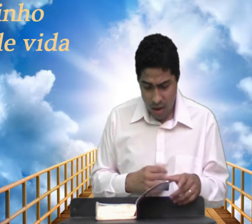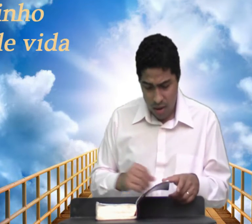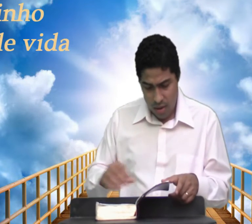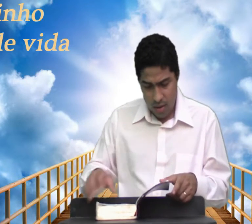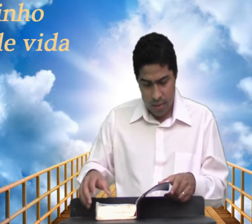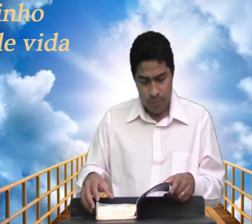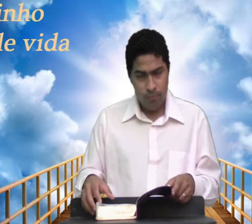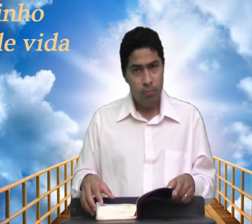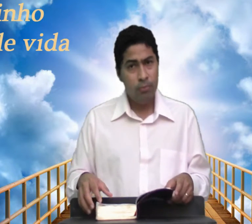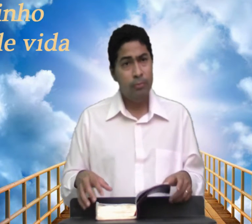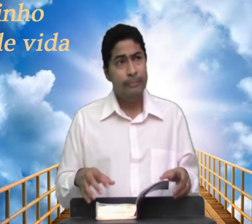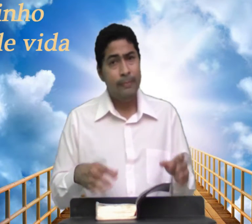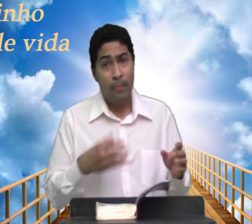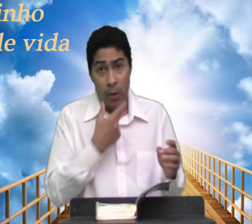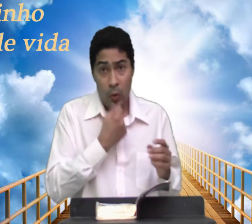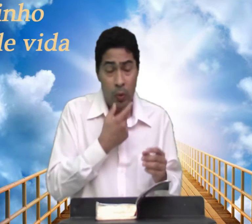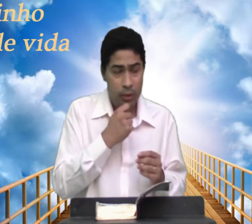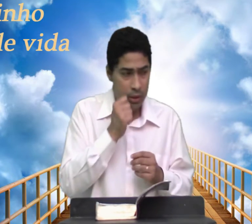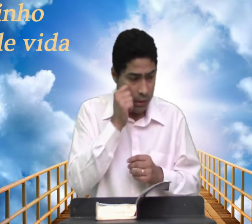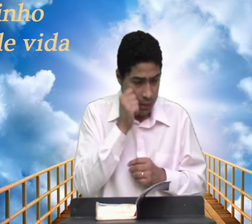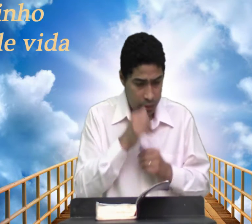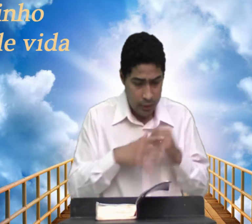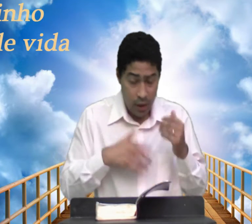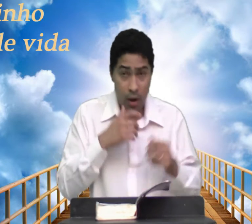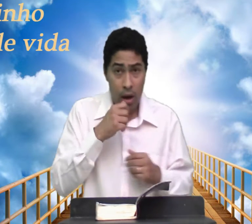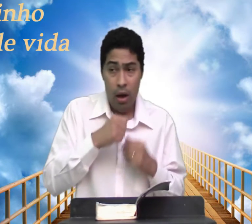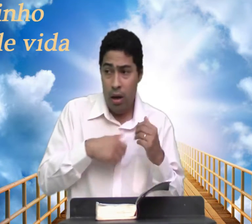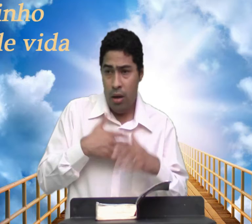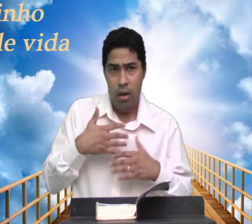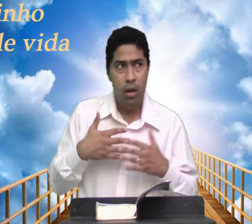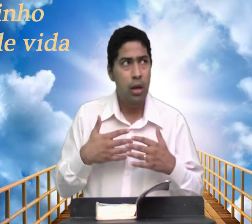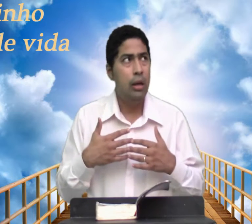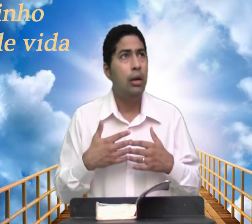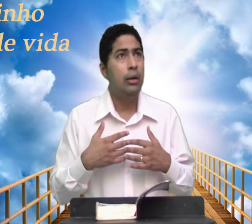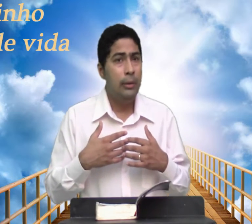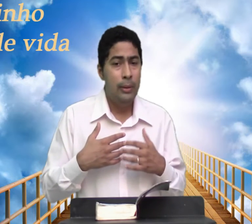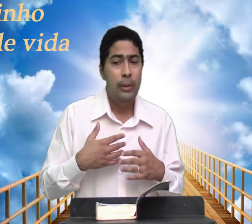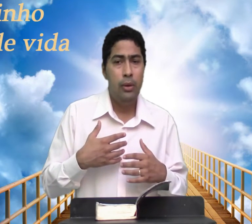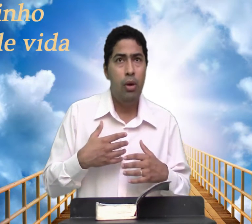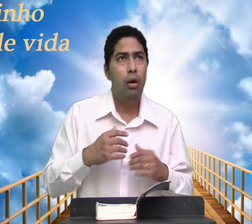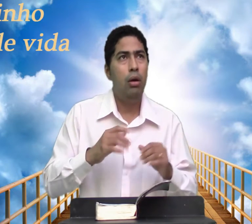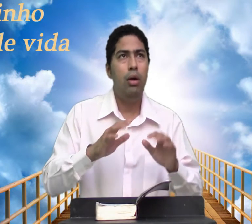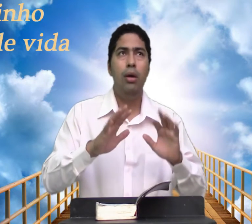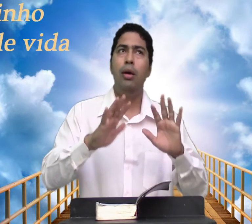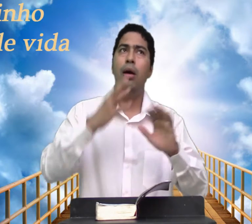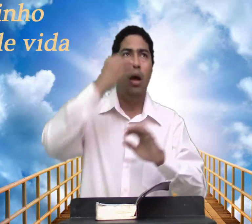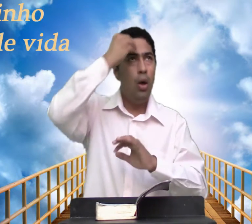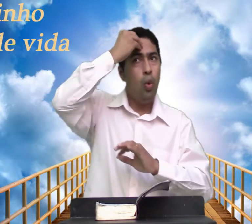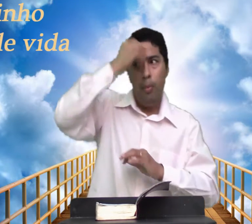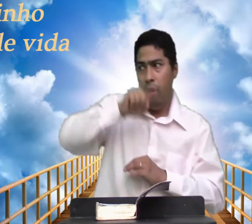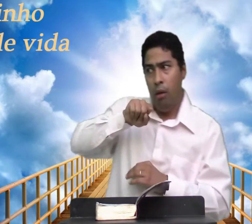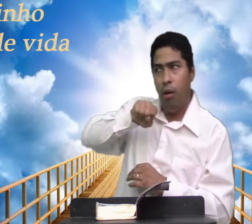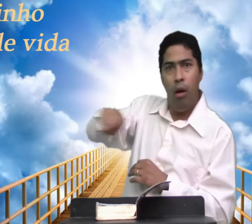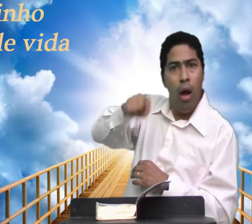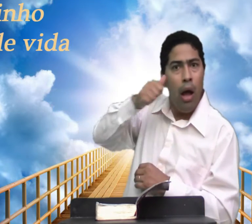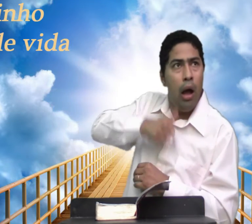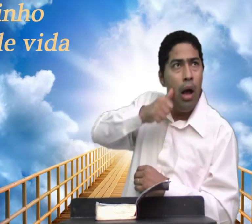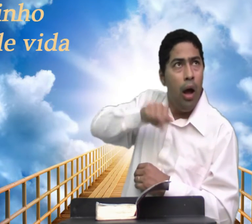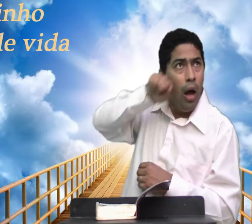Então o homem, ele ficou ali preocupado, procurando uma resposta, e disse, a culpa não foi minha, a culpa foi da mulher que o Senhor